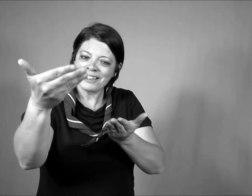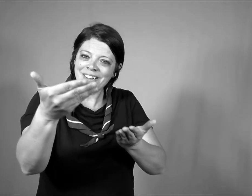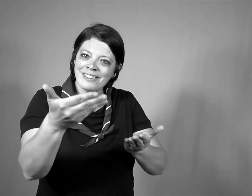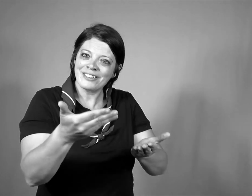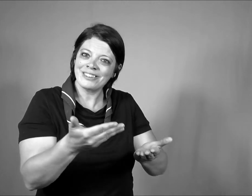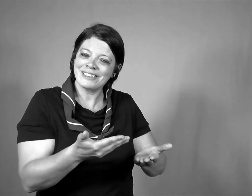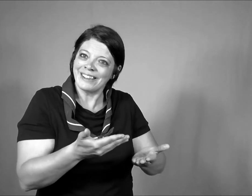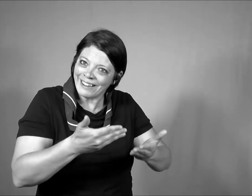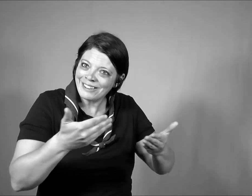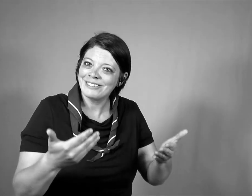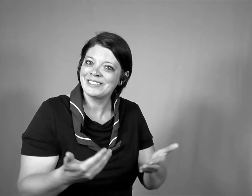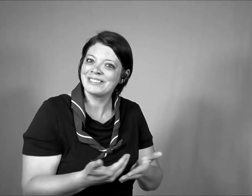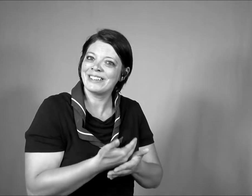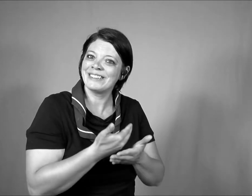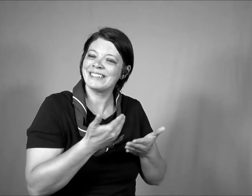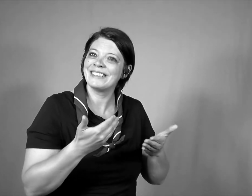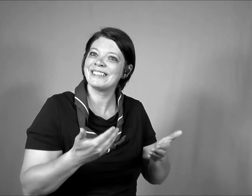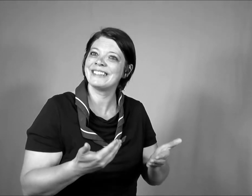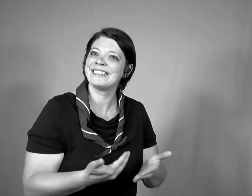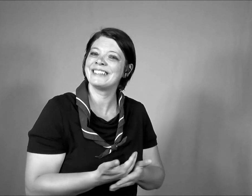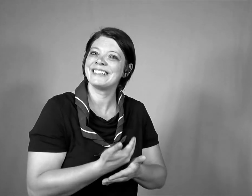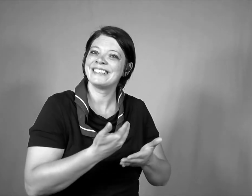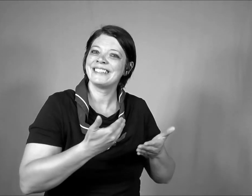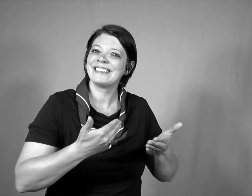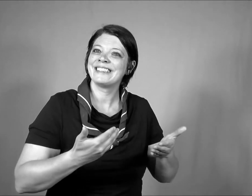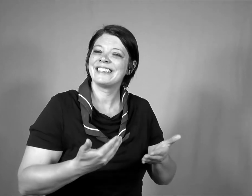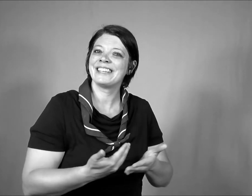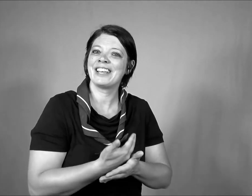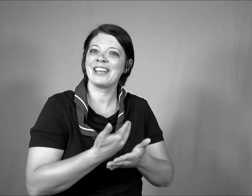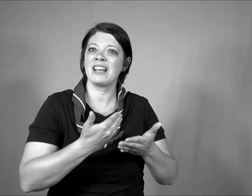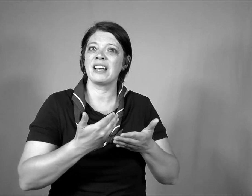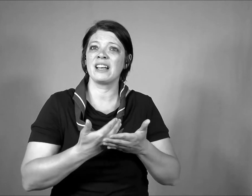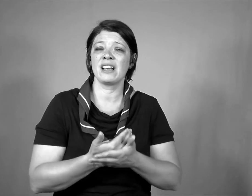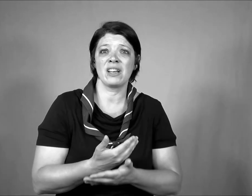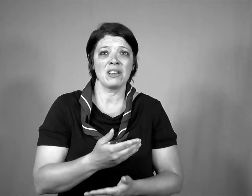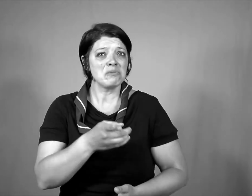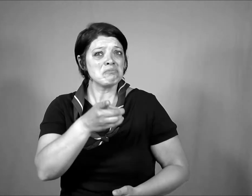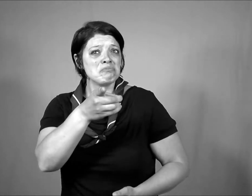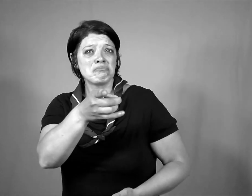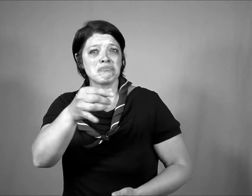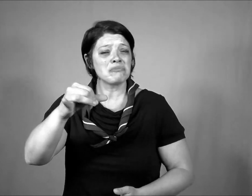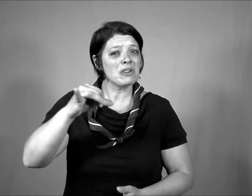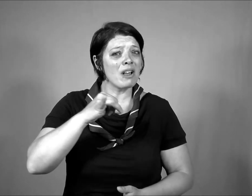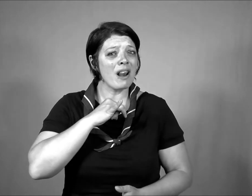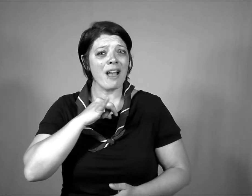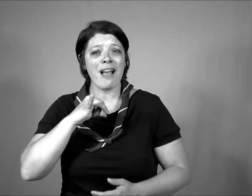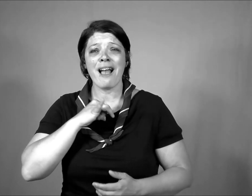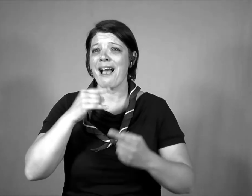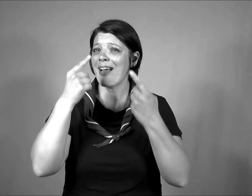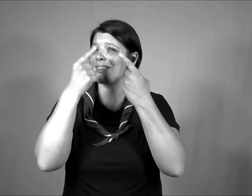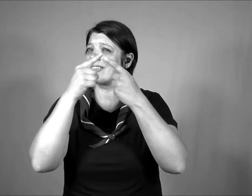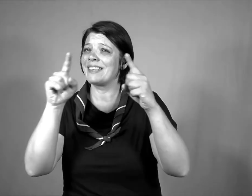nous t'accueillons tous avec joie. Et quelles que soient